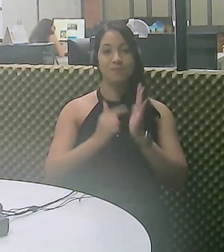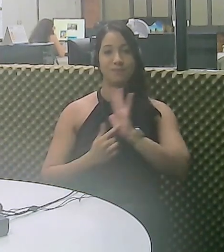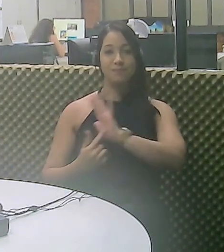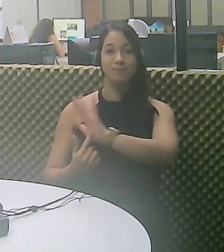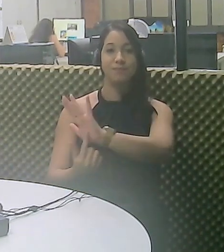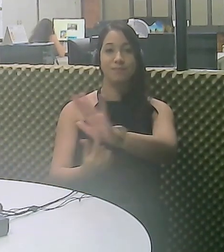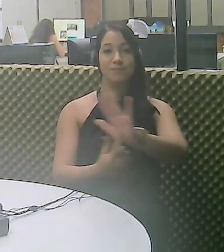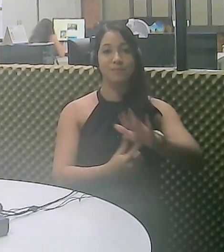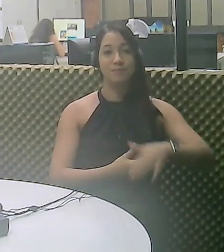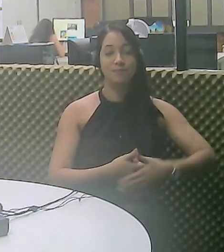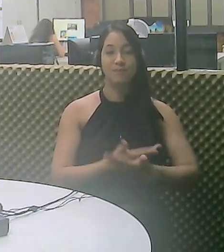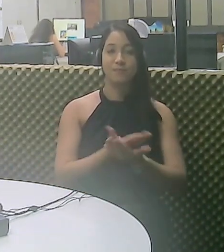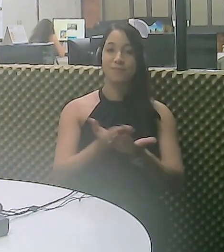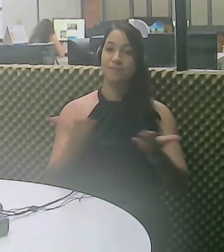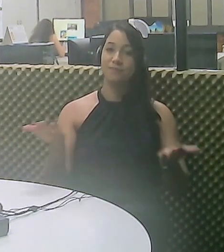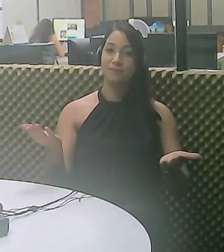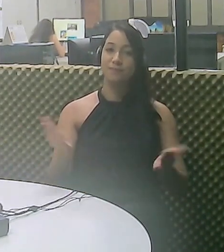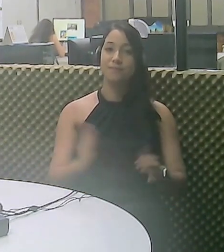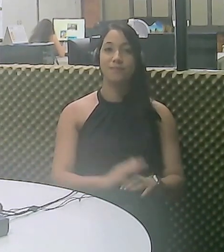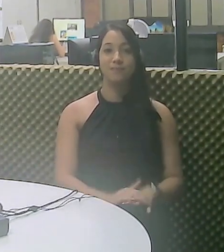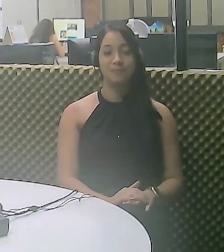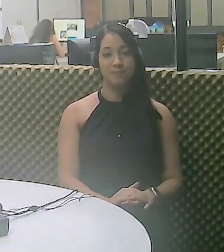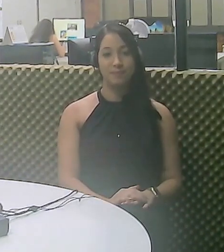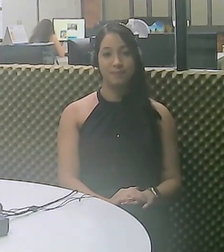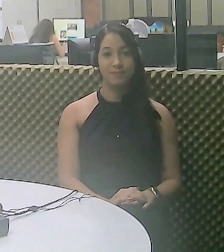Uberlândia no ar pra você.